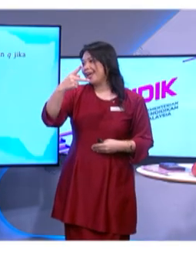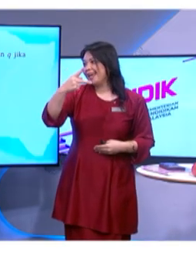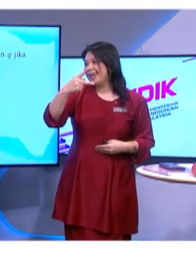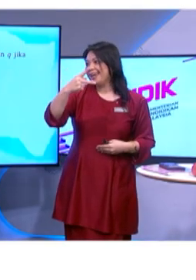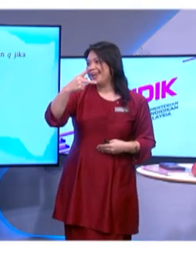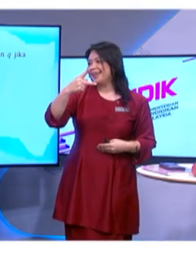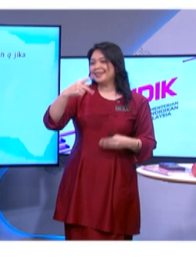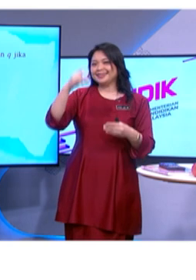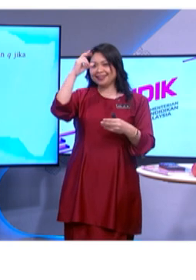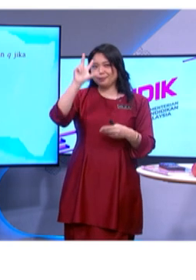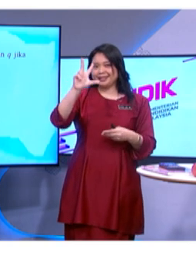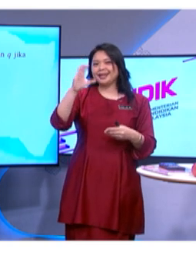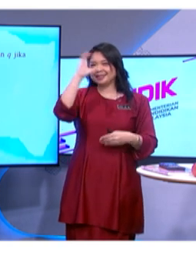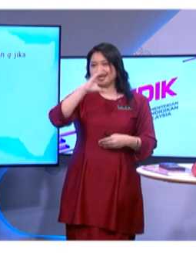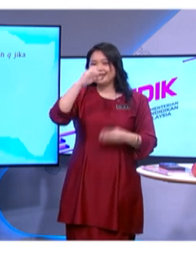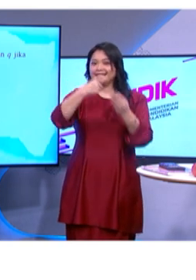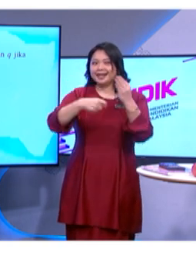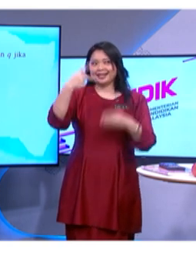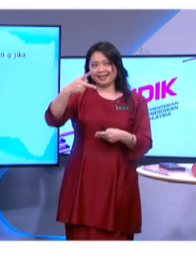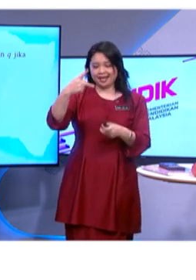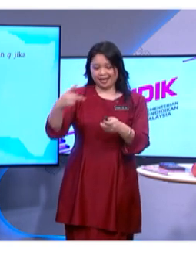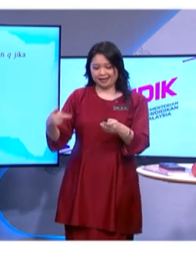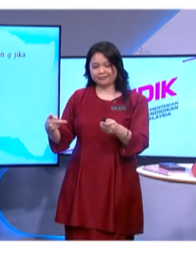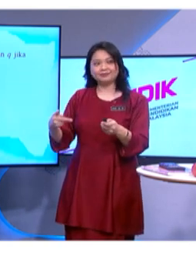key item bentuk ada cari nilai key